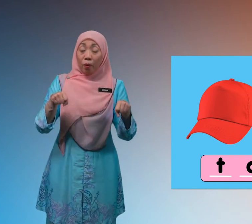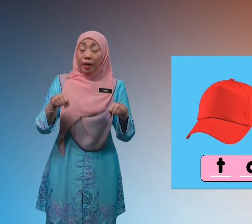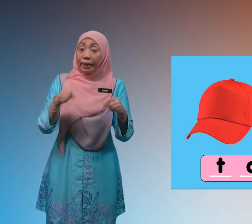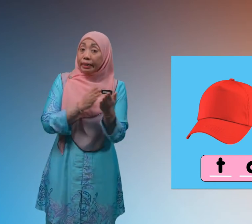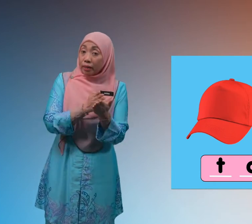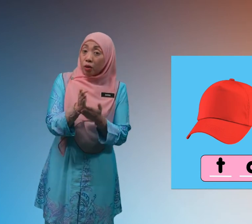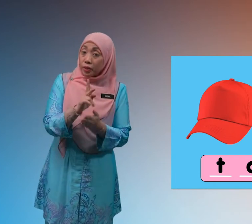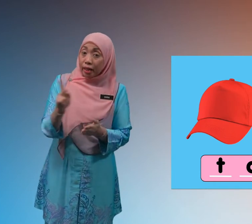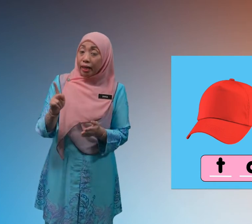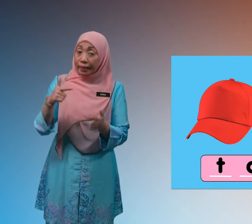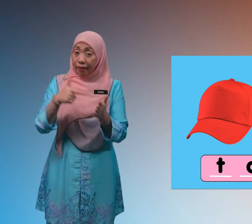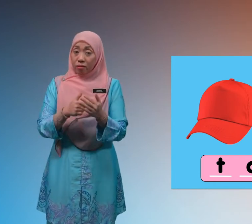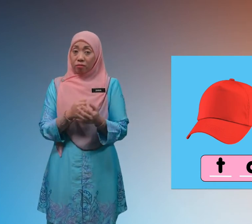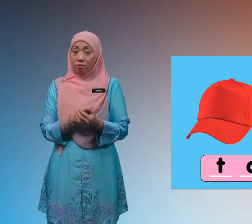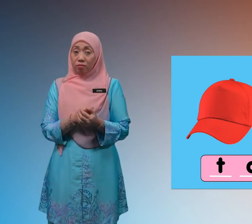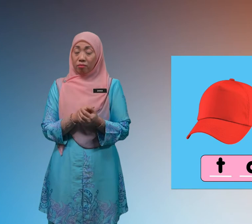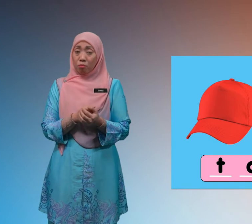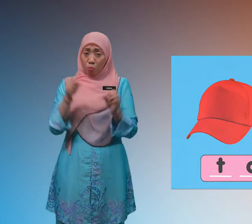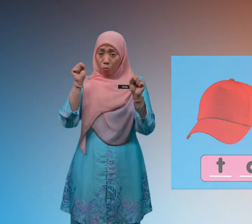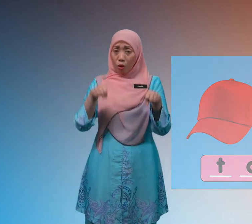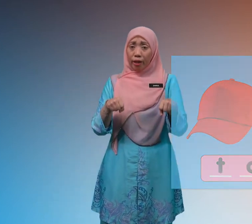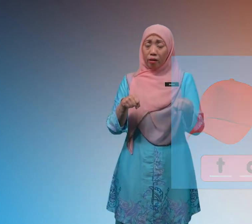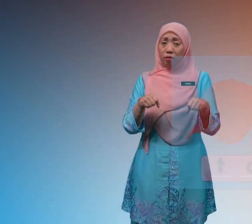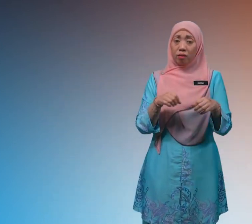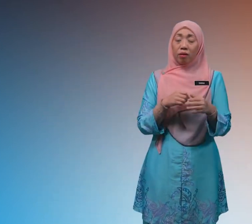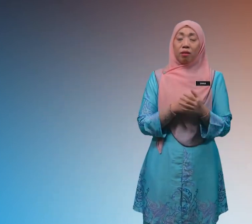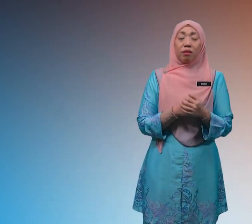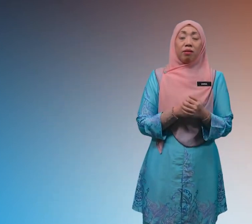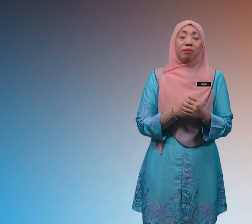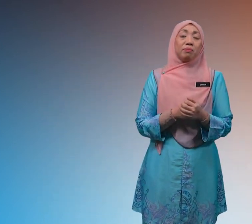Boleh kita teruskan lagi? Boleh?